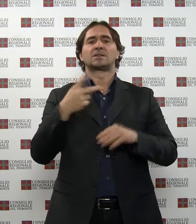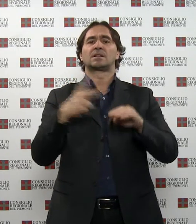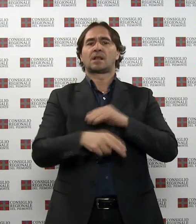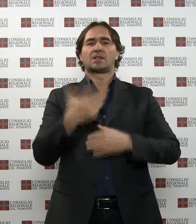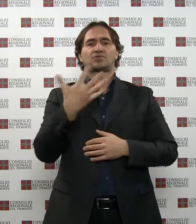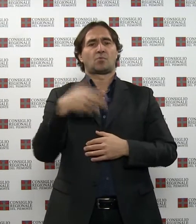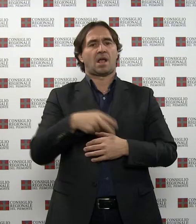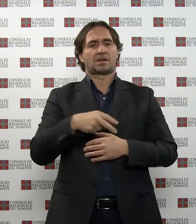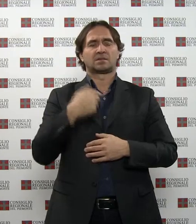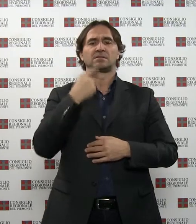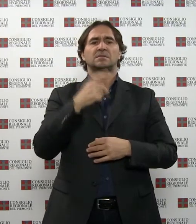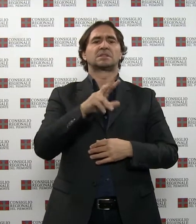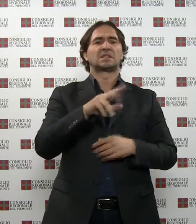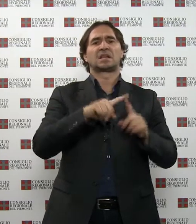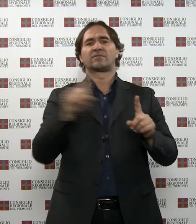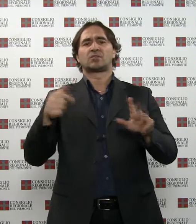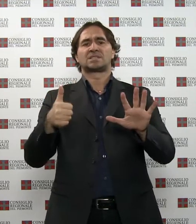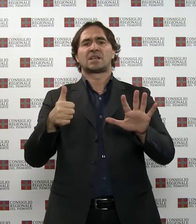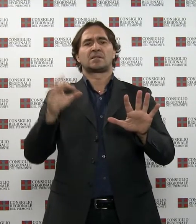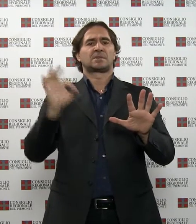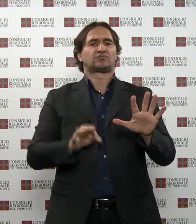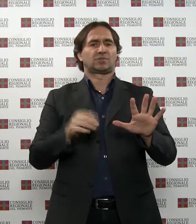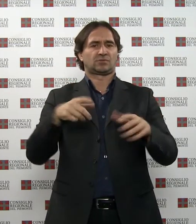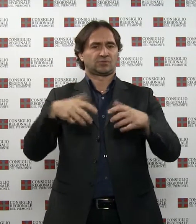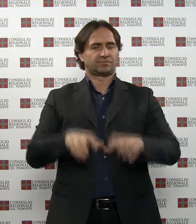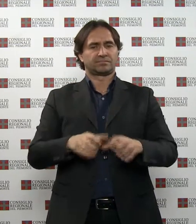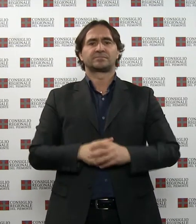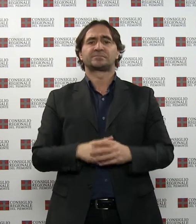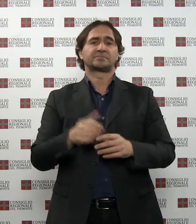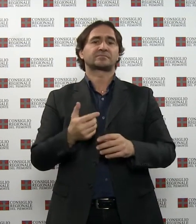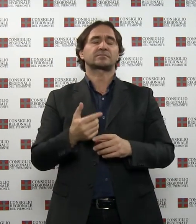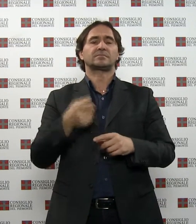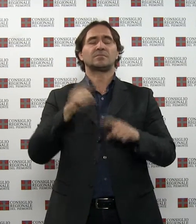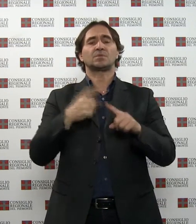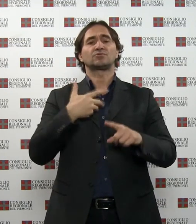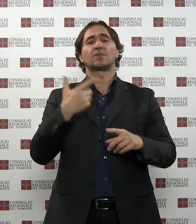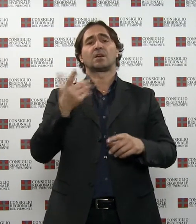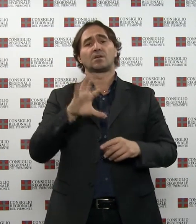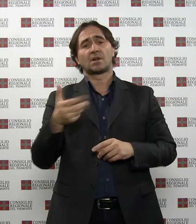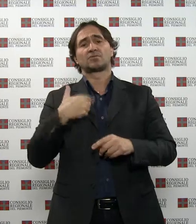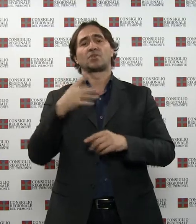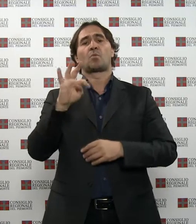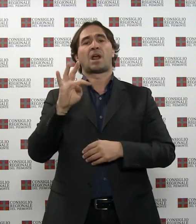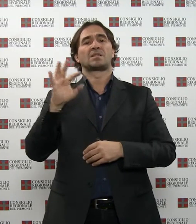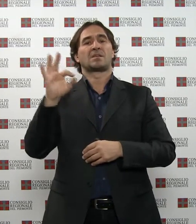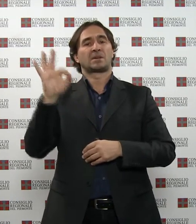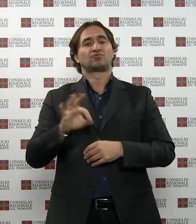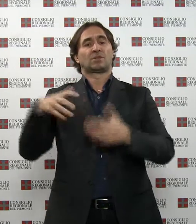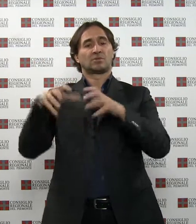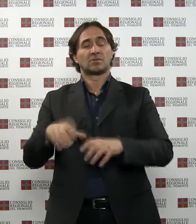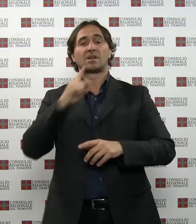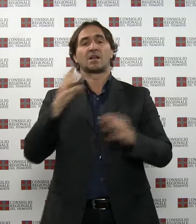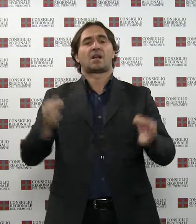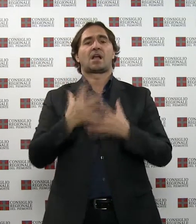il 6 e il 15% in base alla loro entità. È prevista anche una decurtazione del 40% in caso di cumulo con il vitalizio